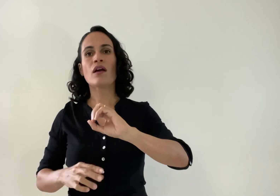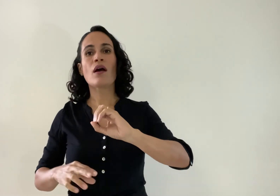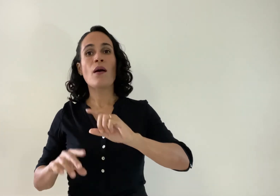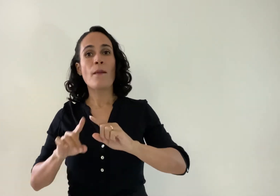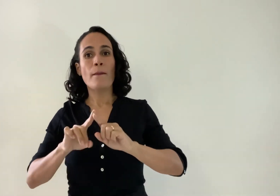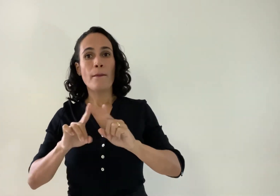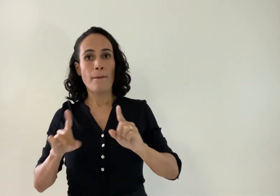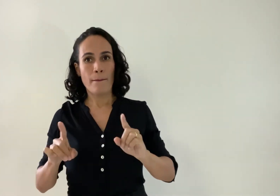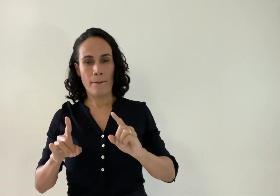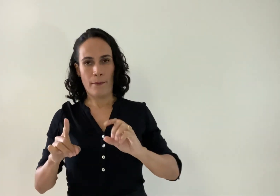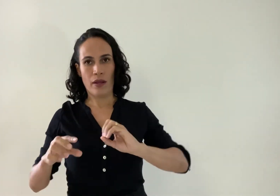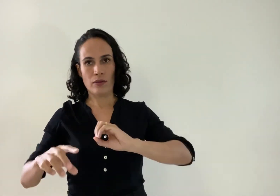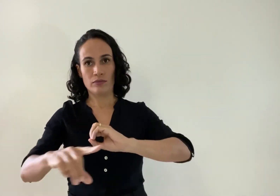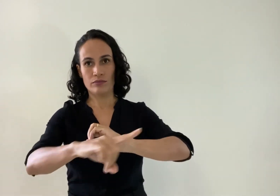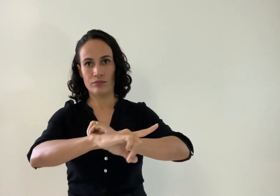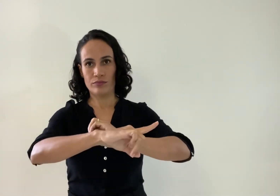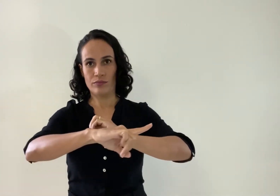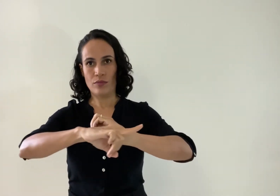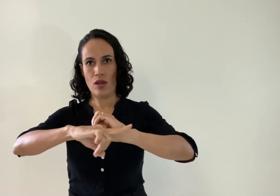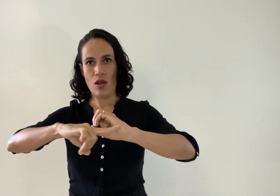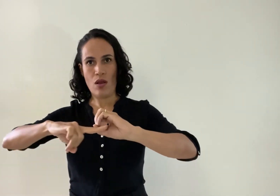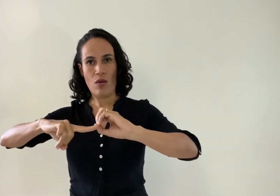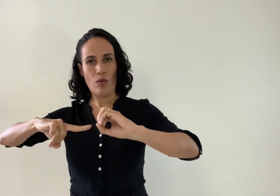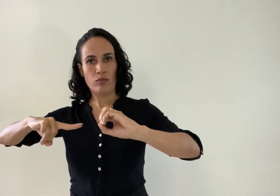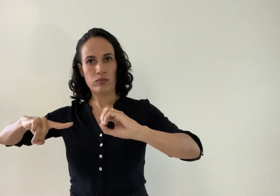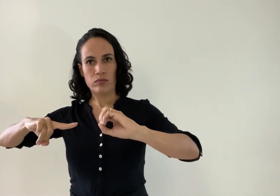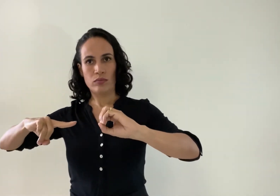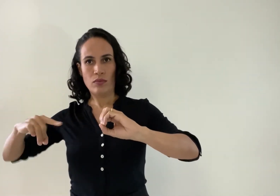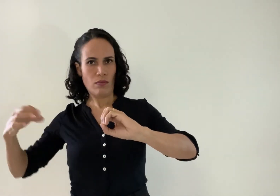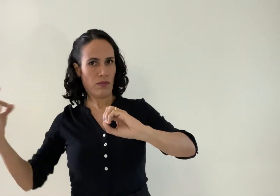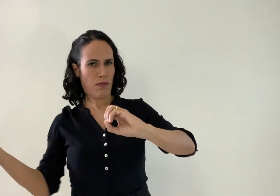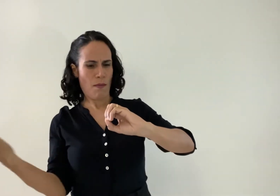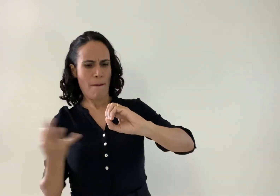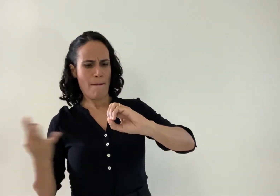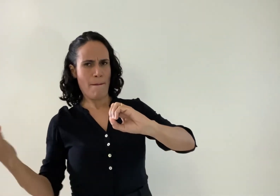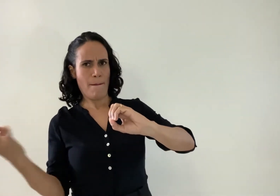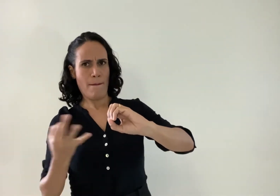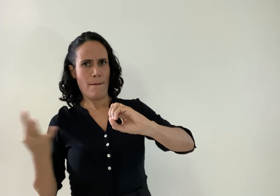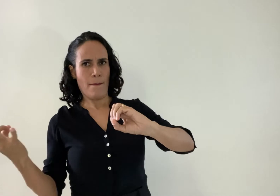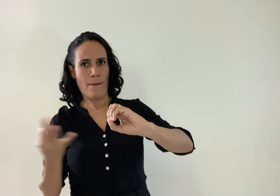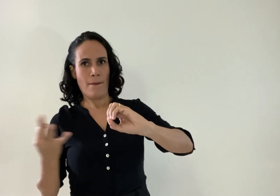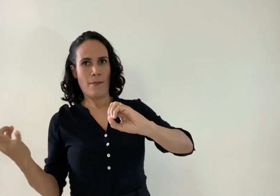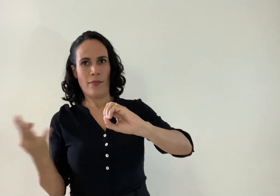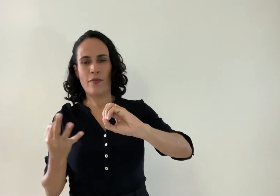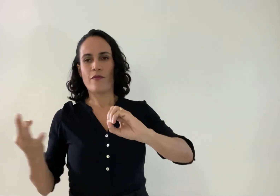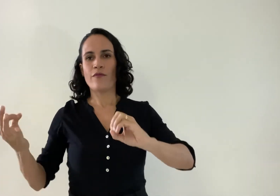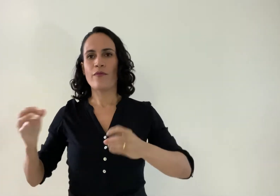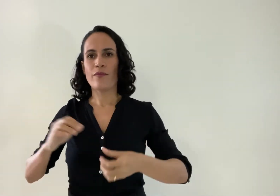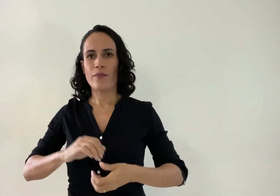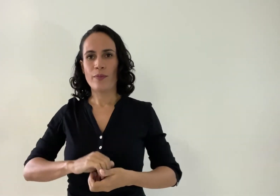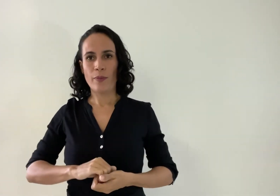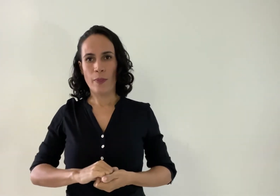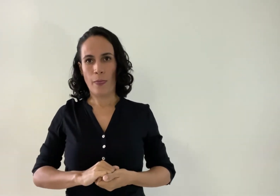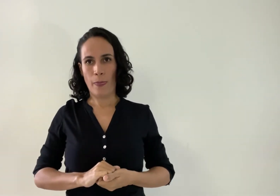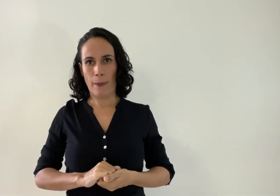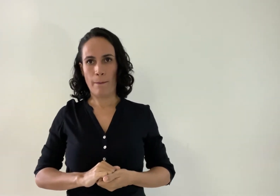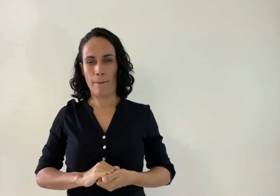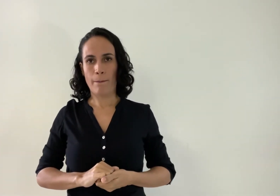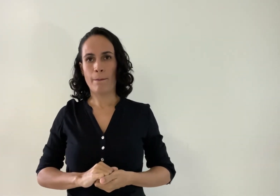em norte e sul, porque se eu for mais ao norte ou mais ao sul, eu não estou dividindo a Terra em duas metades iguais. Então,